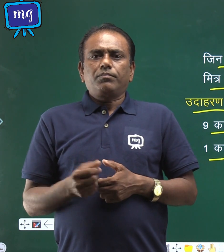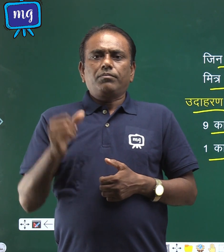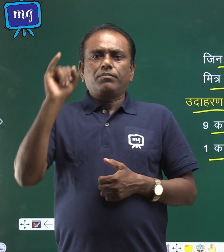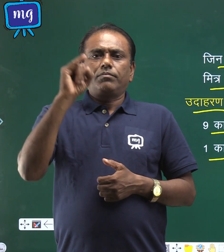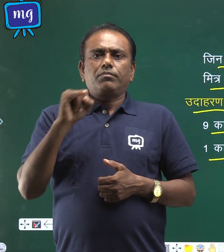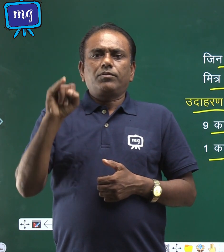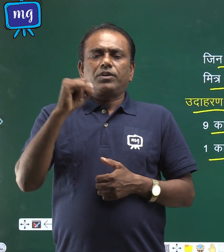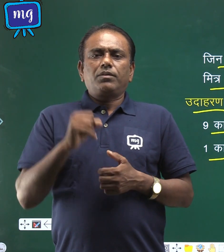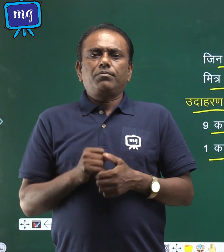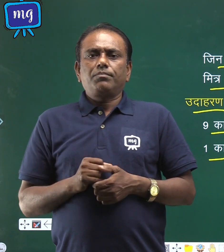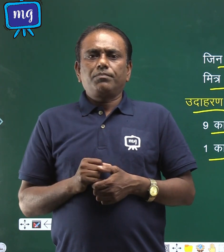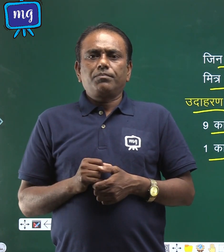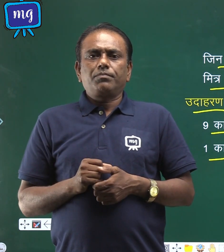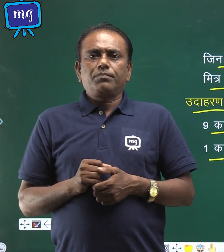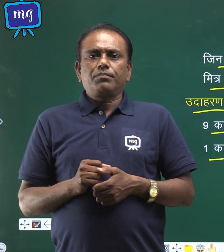6,